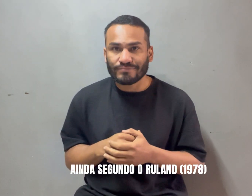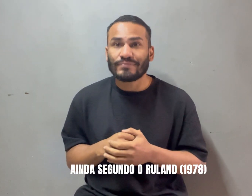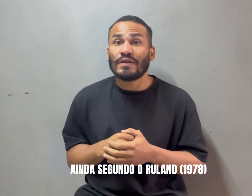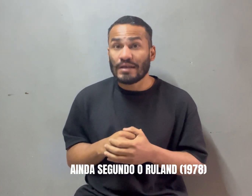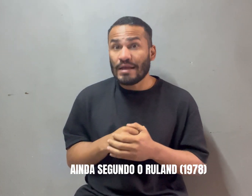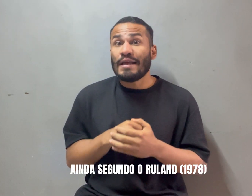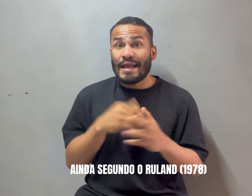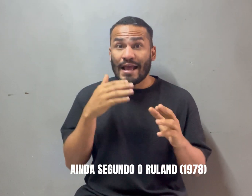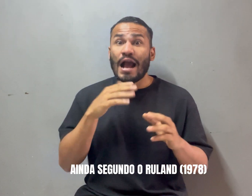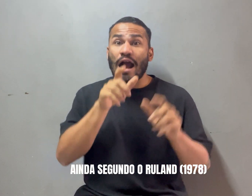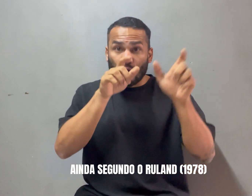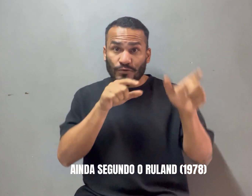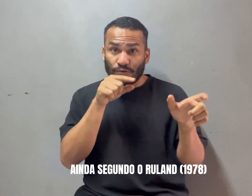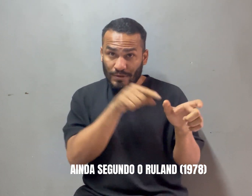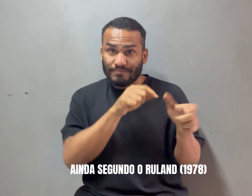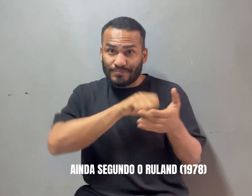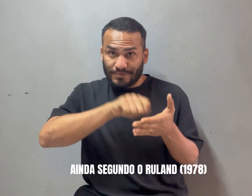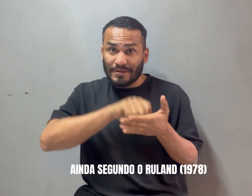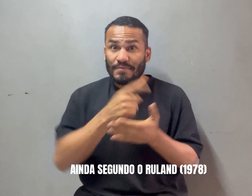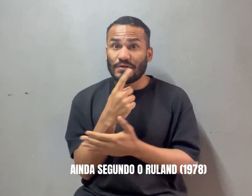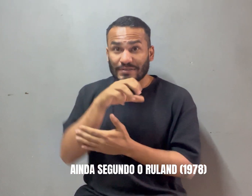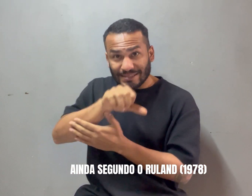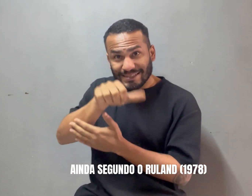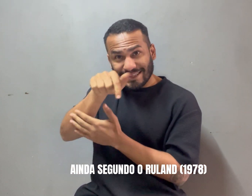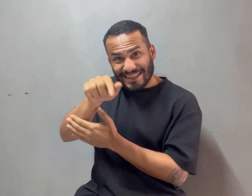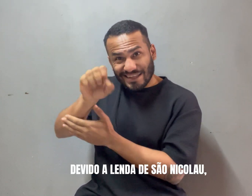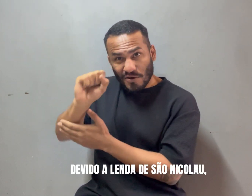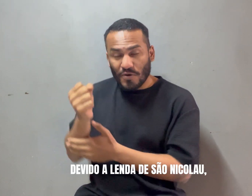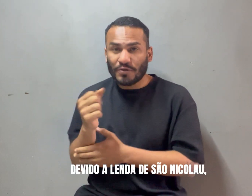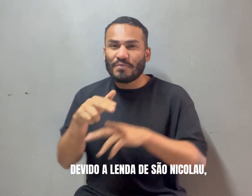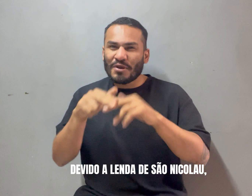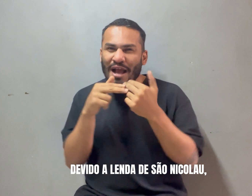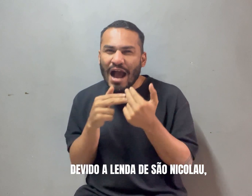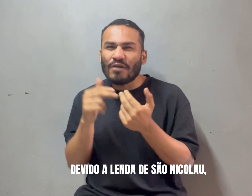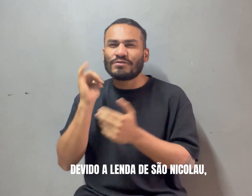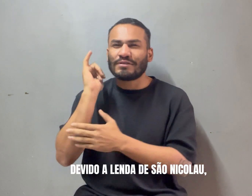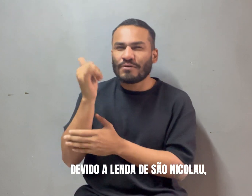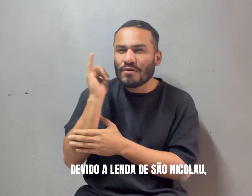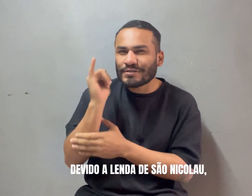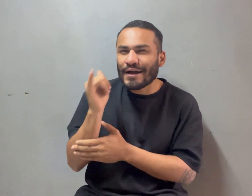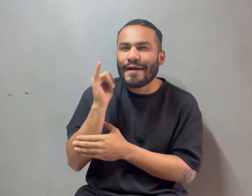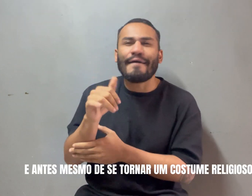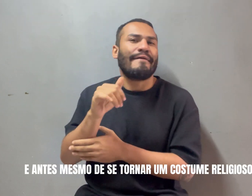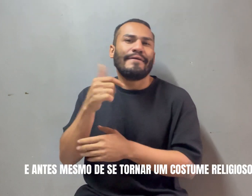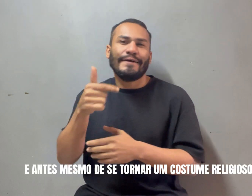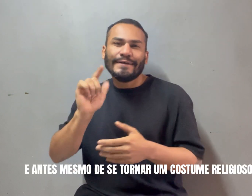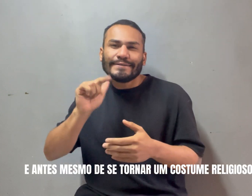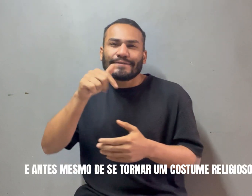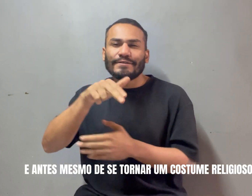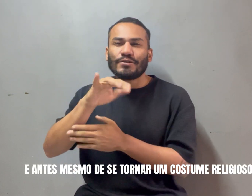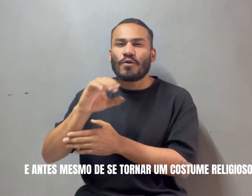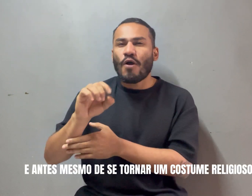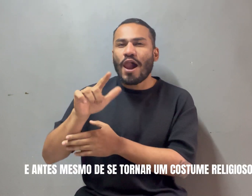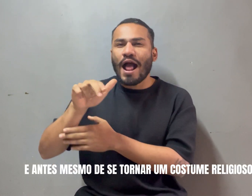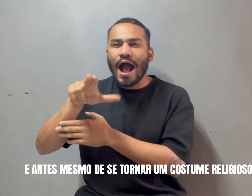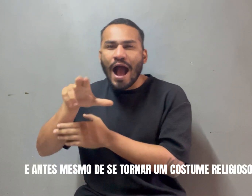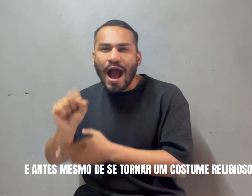Ainda segundo Holland, 1978, devido à lenda de São Nicolau, e antes mesmo de se tornar um costume